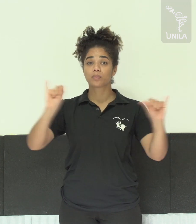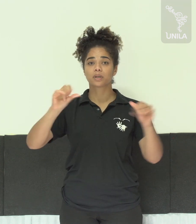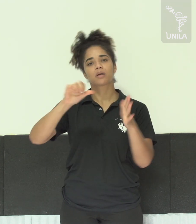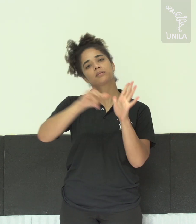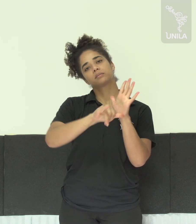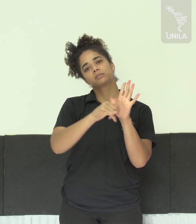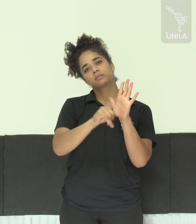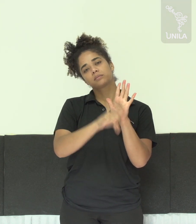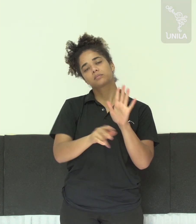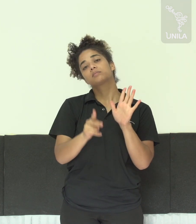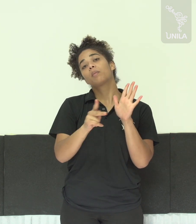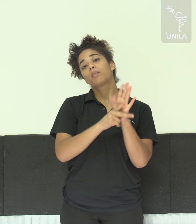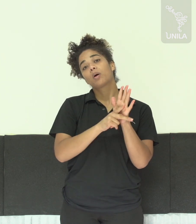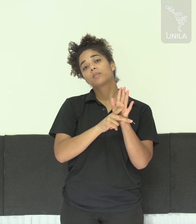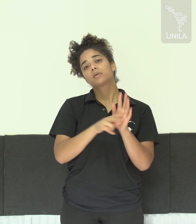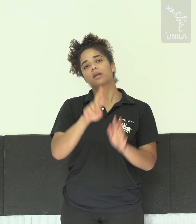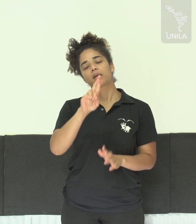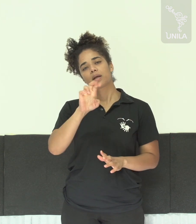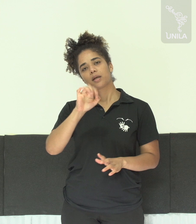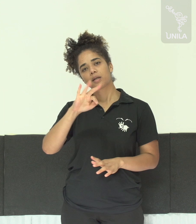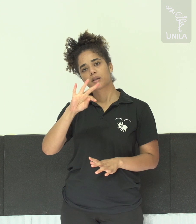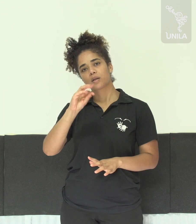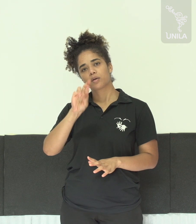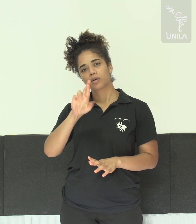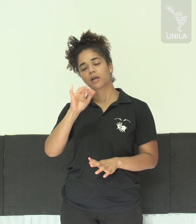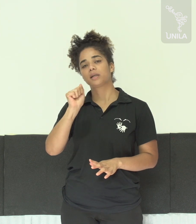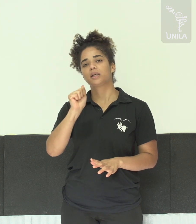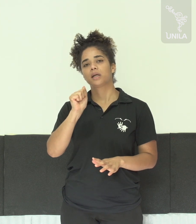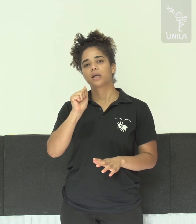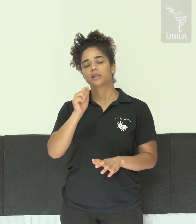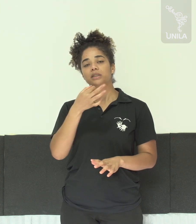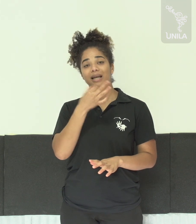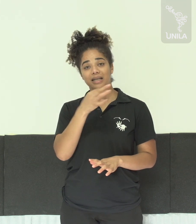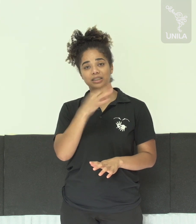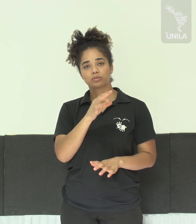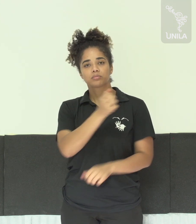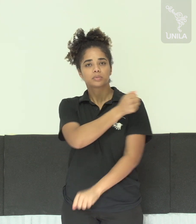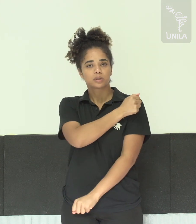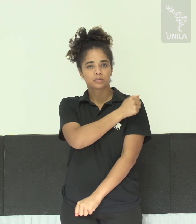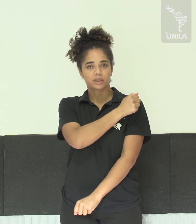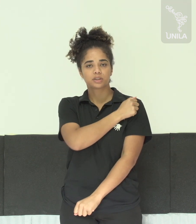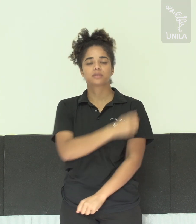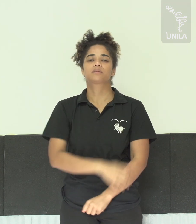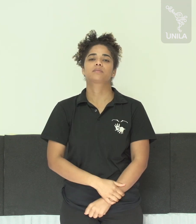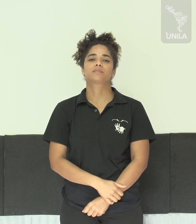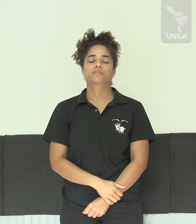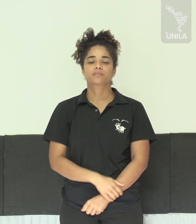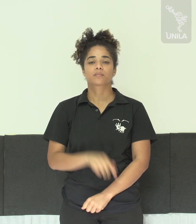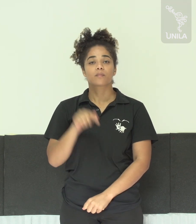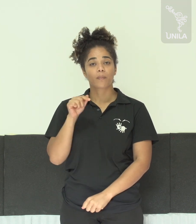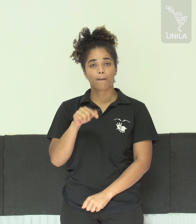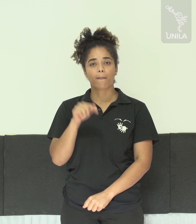próprio pela Reitoria de Assuntos Estudantis, PRAE, estando sujeitos